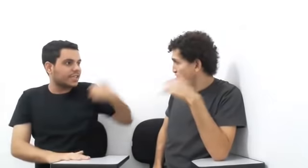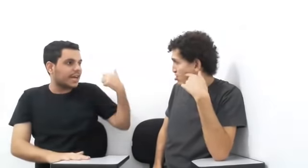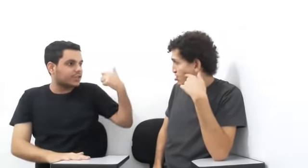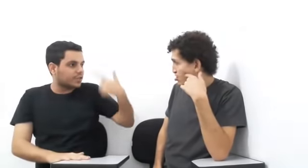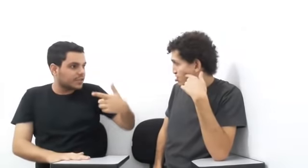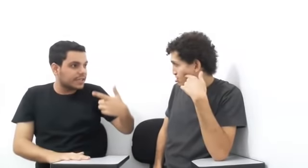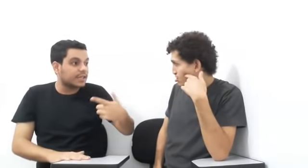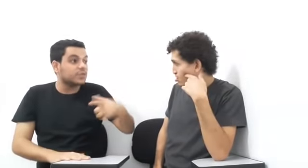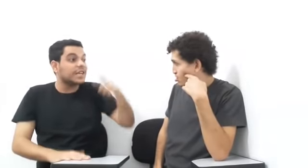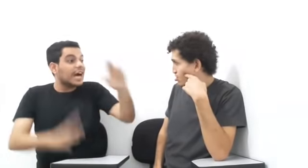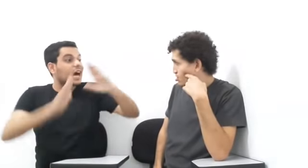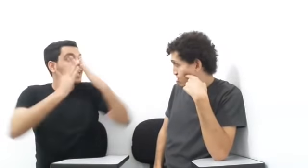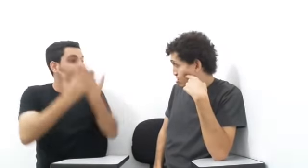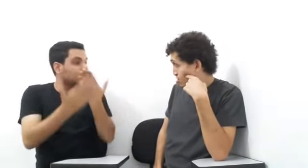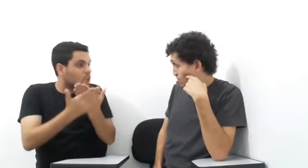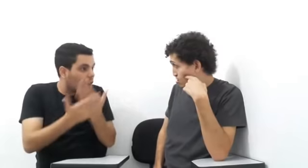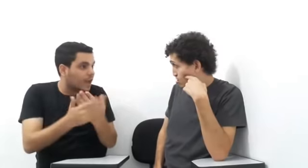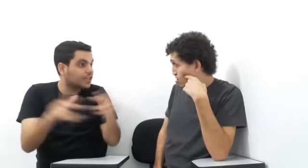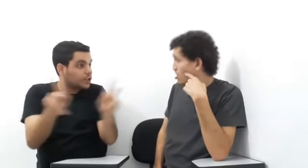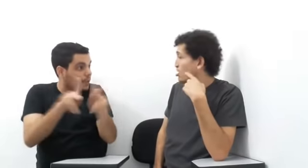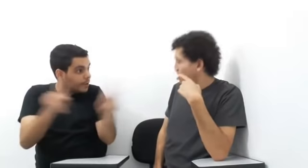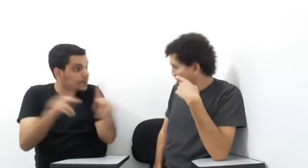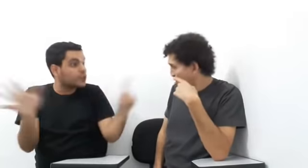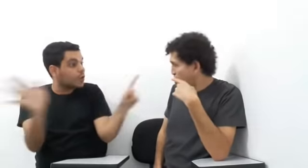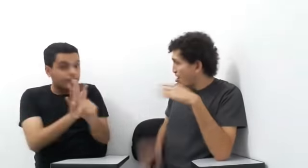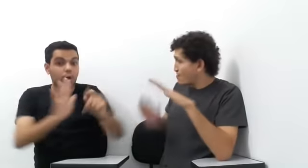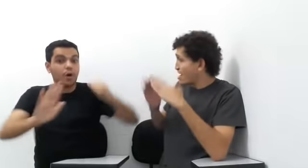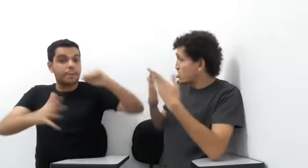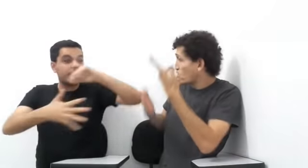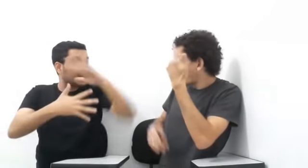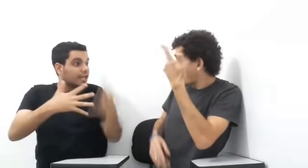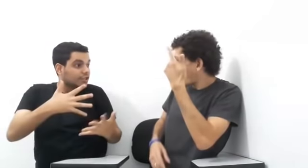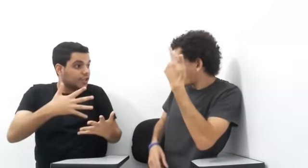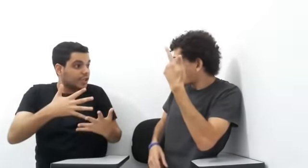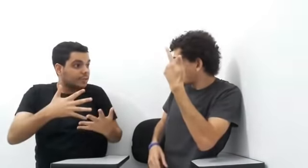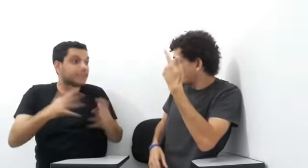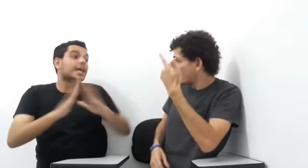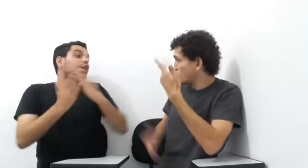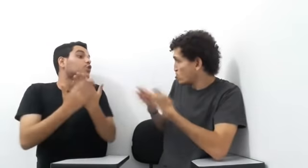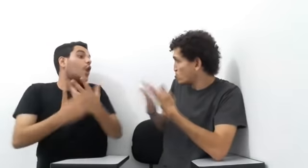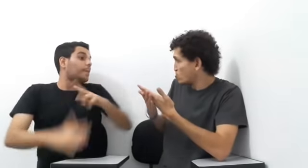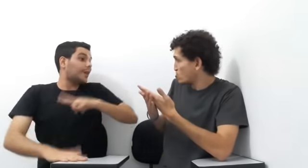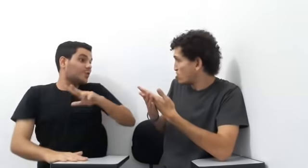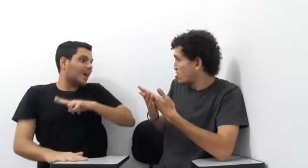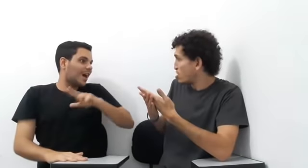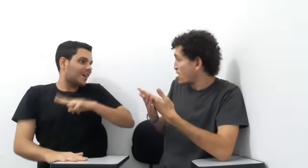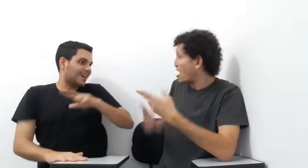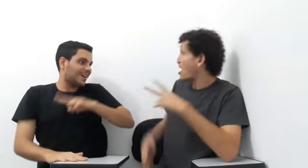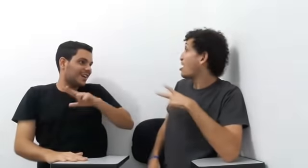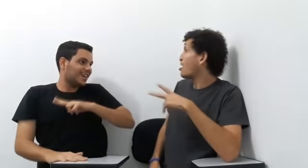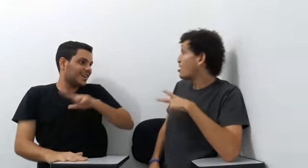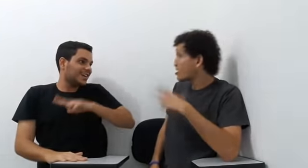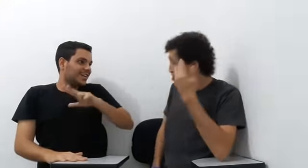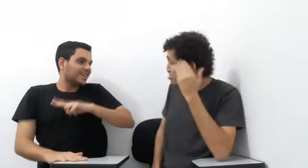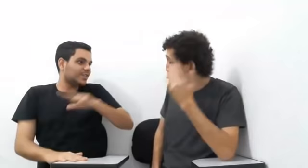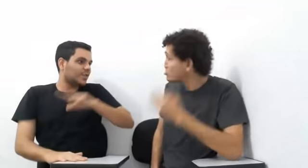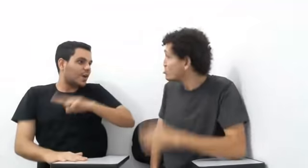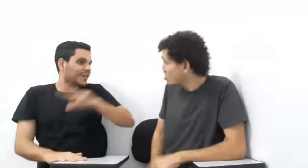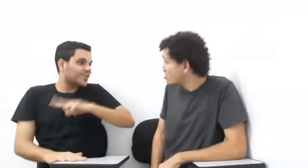idade de 12 anos, lá na escola, tinha uma professora própria de Libras, escola particular. Escola particular.